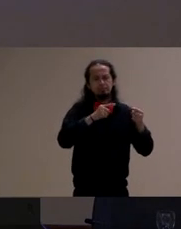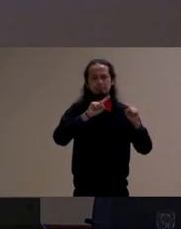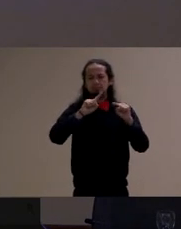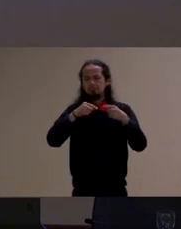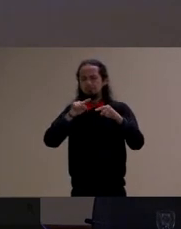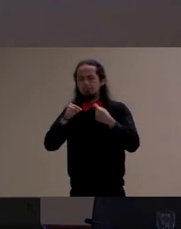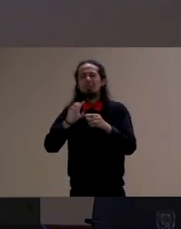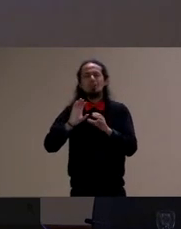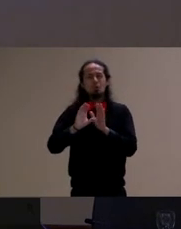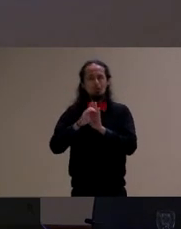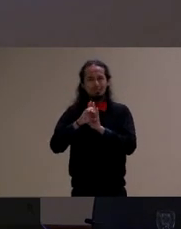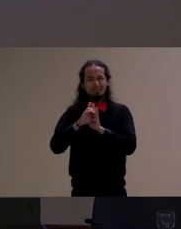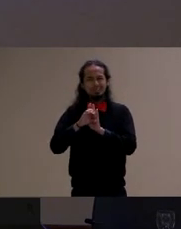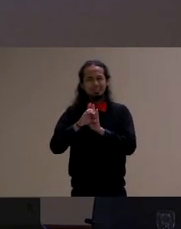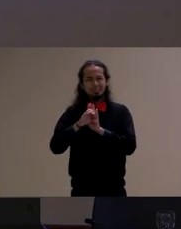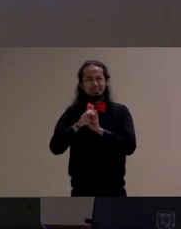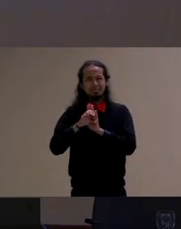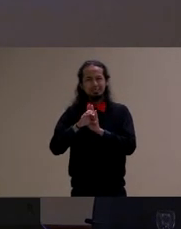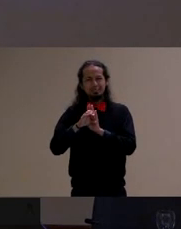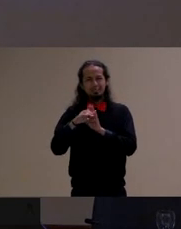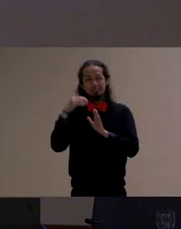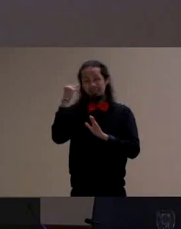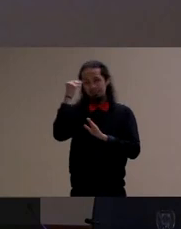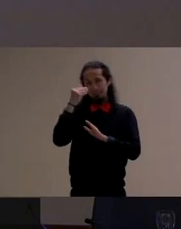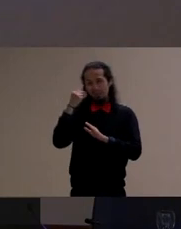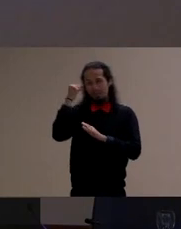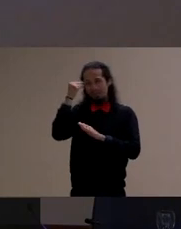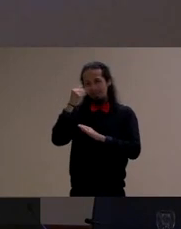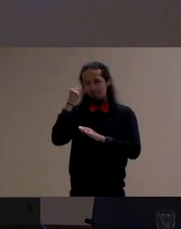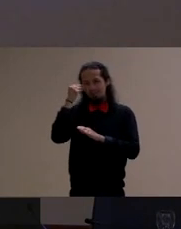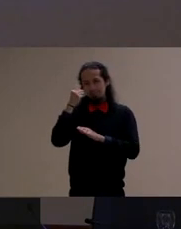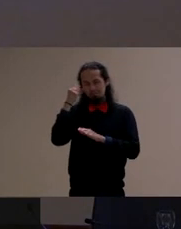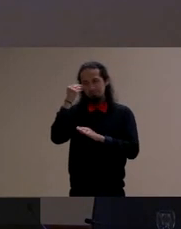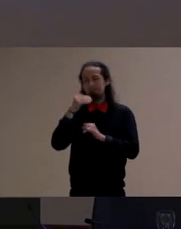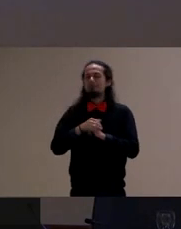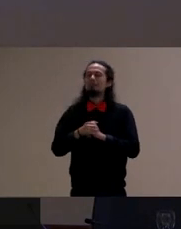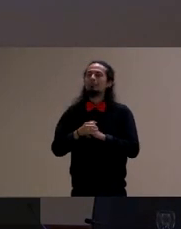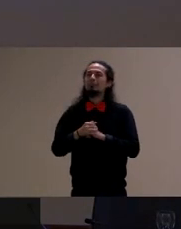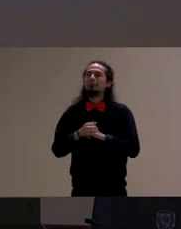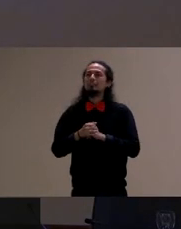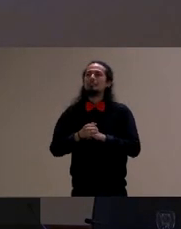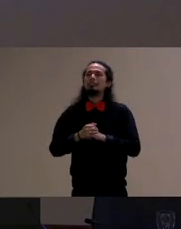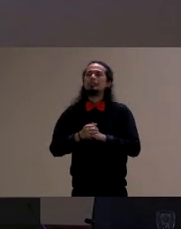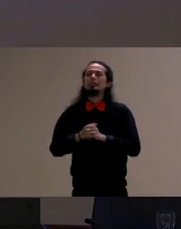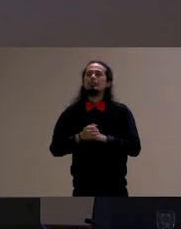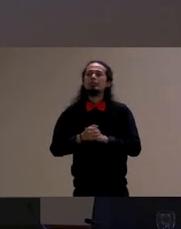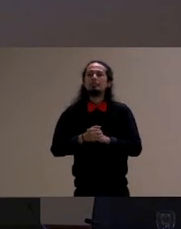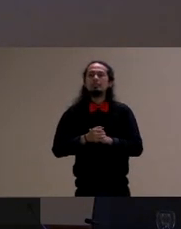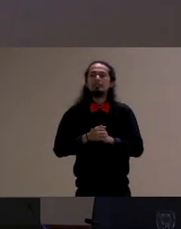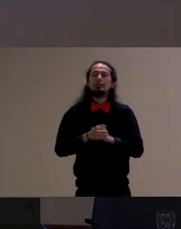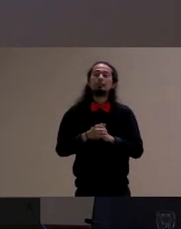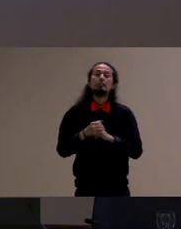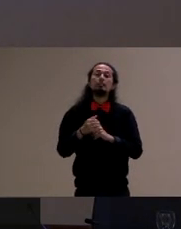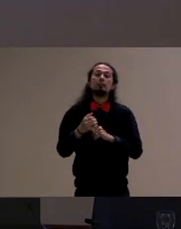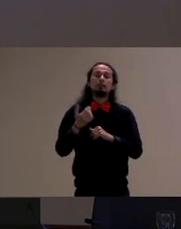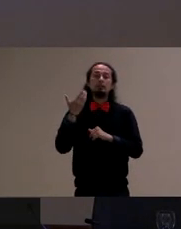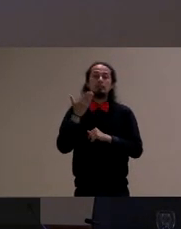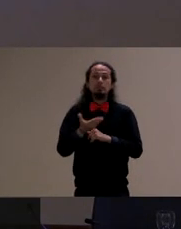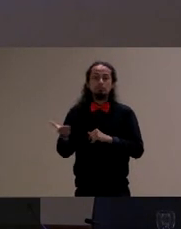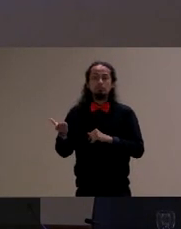eu trago de novo essa reflexão feita né Na época